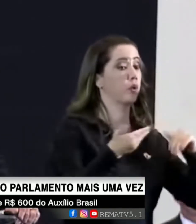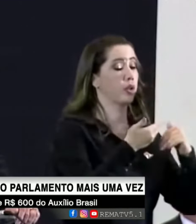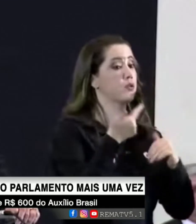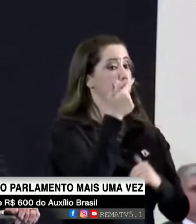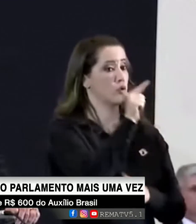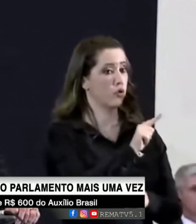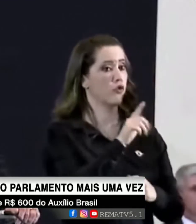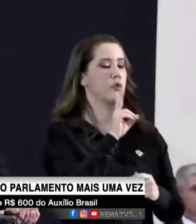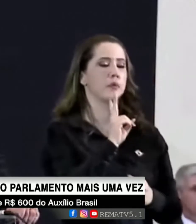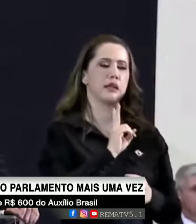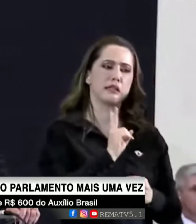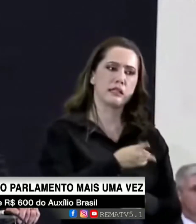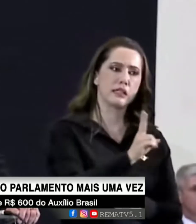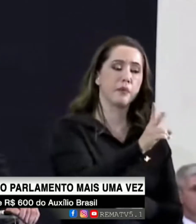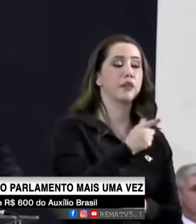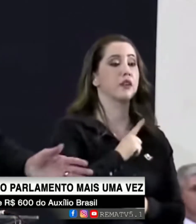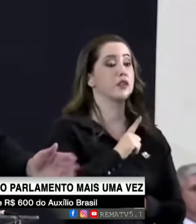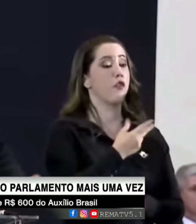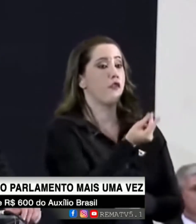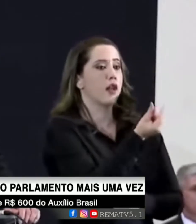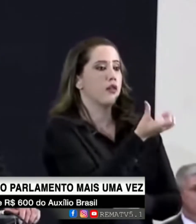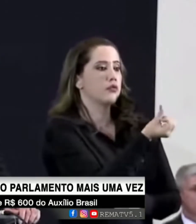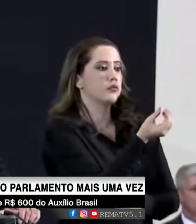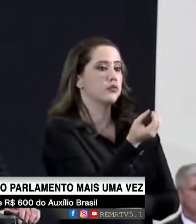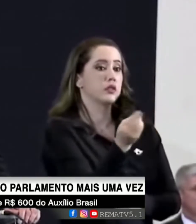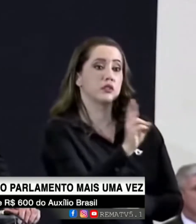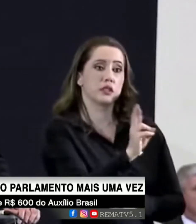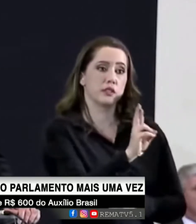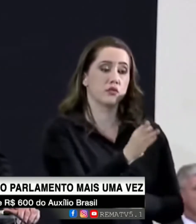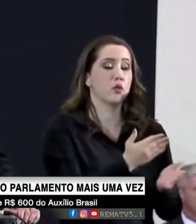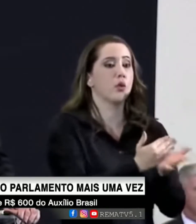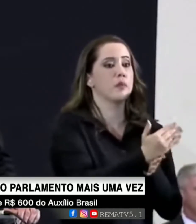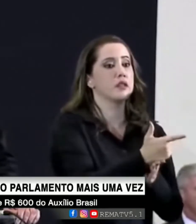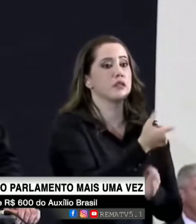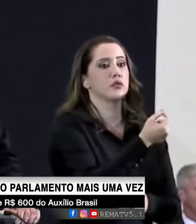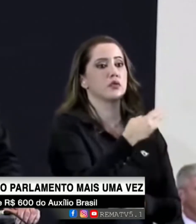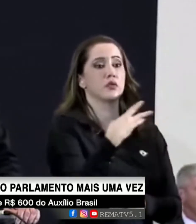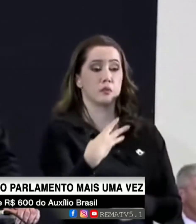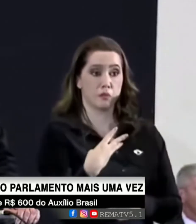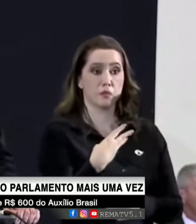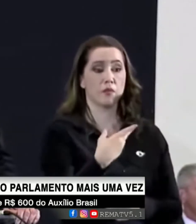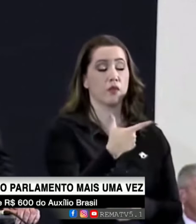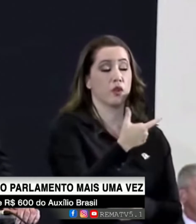tornar definitivo esse valor de R$ 600 a partir de 2023.